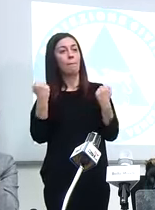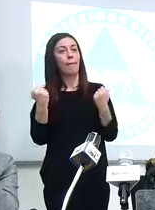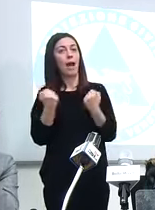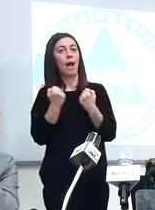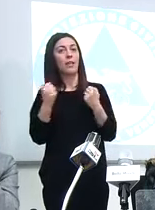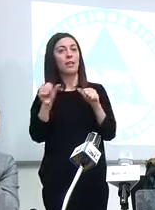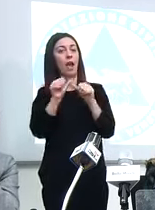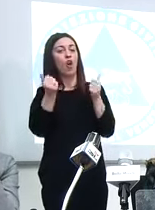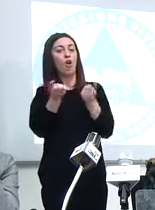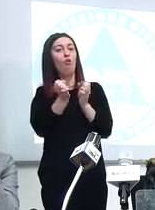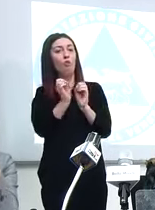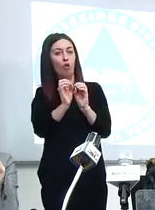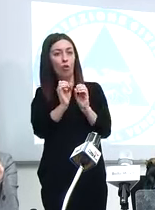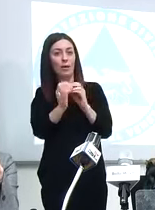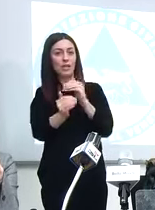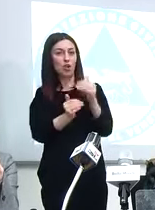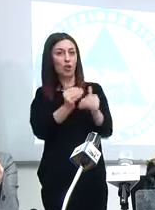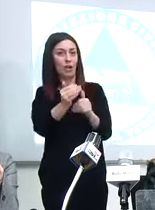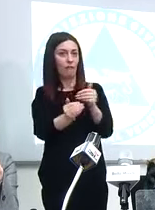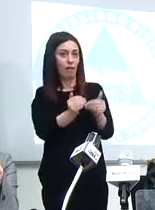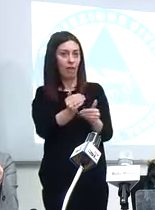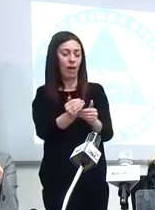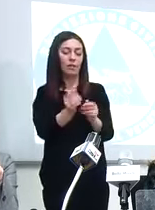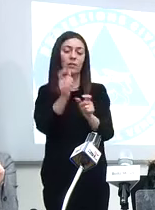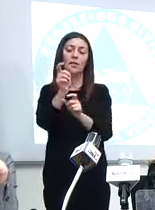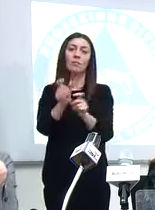molto ci hanno chiesto anche di essere formati